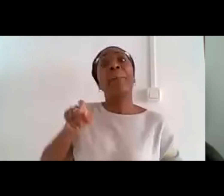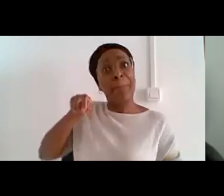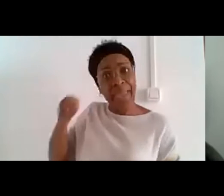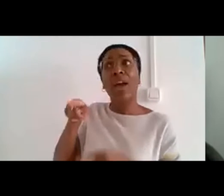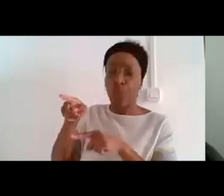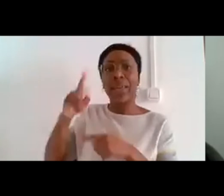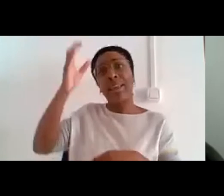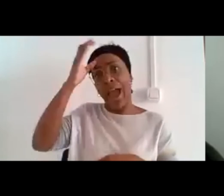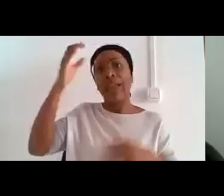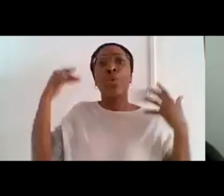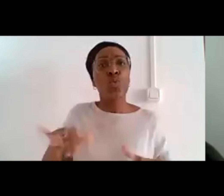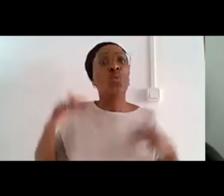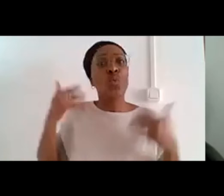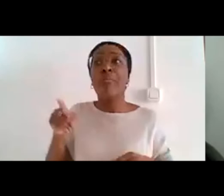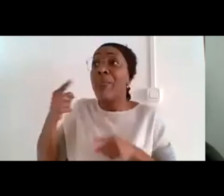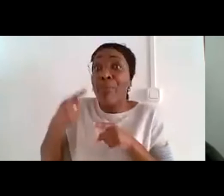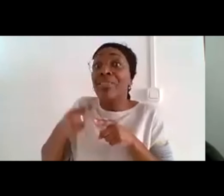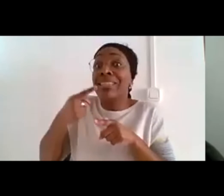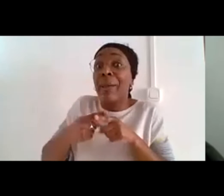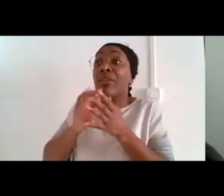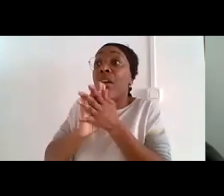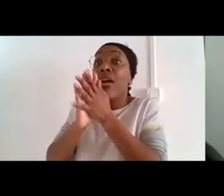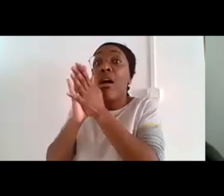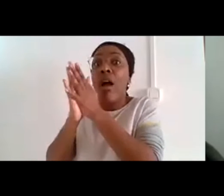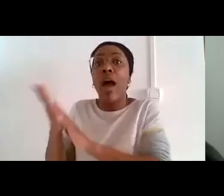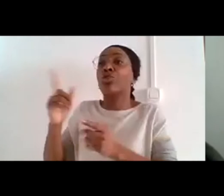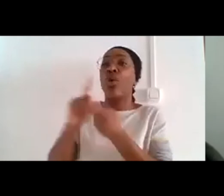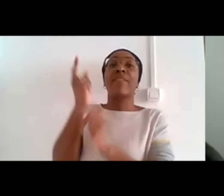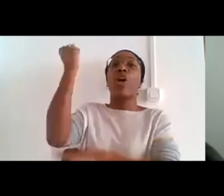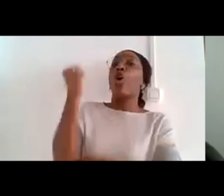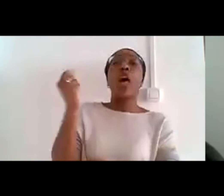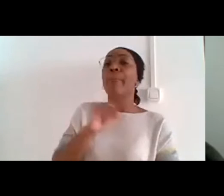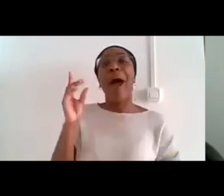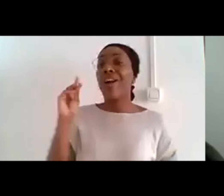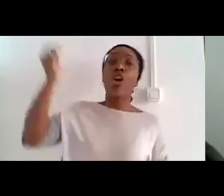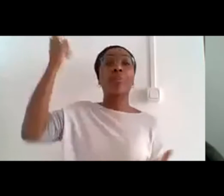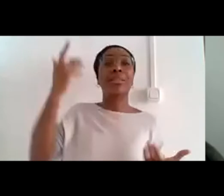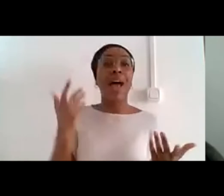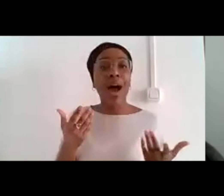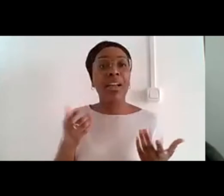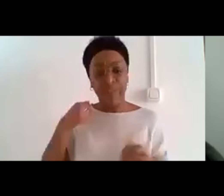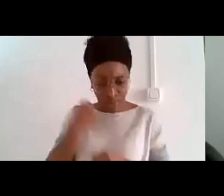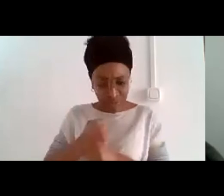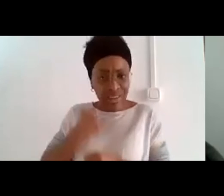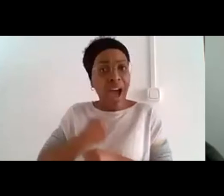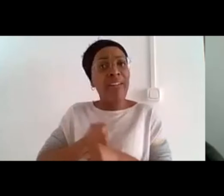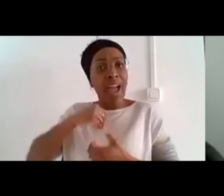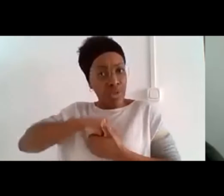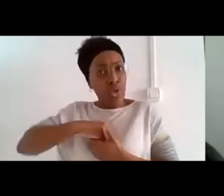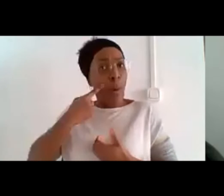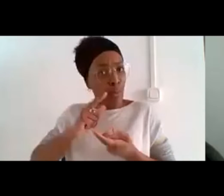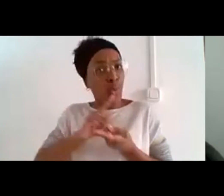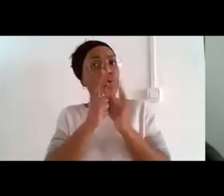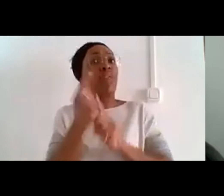c'était cette expression de dire que Pierre, tu viens de déclarer que je suis le Christ en fait. Et c'est ça qui